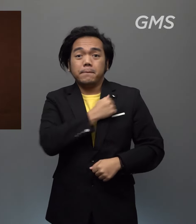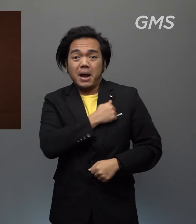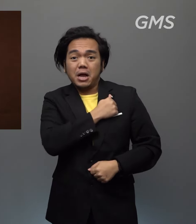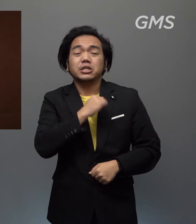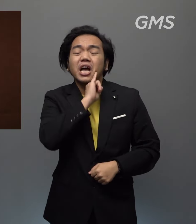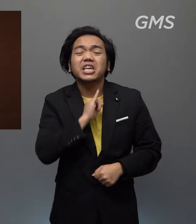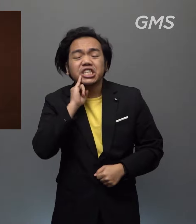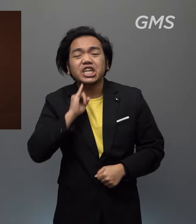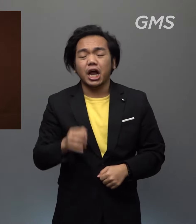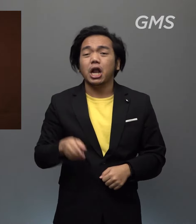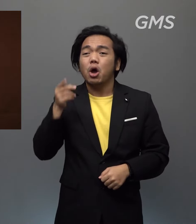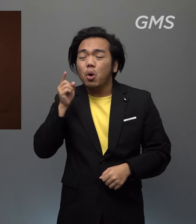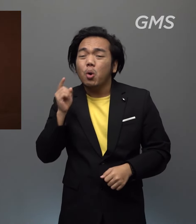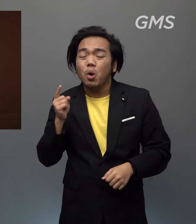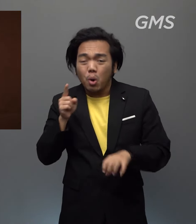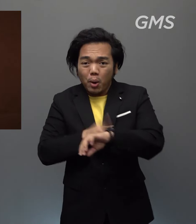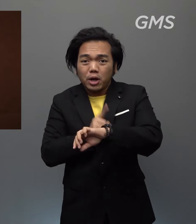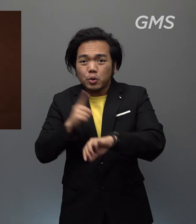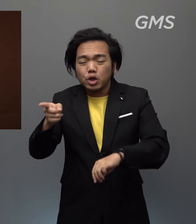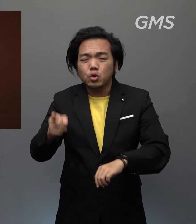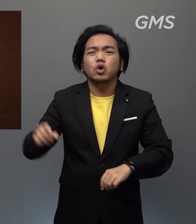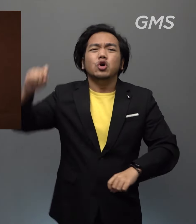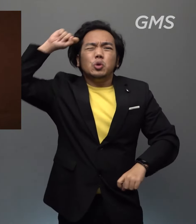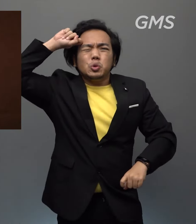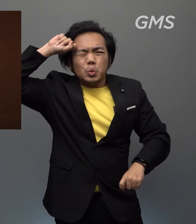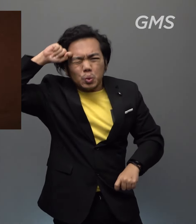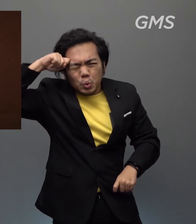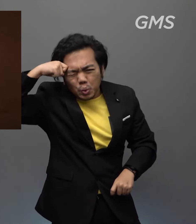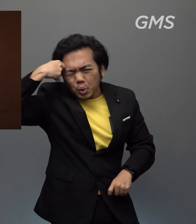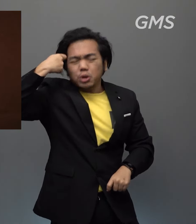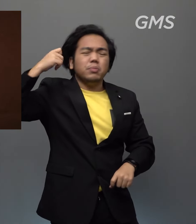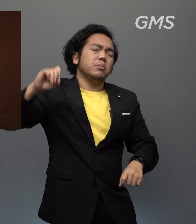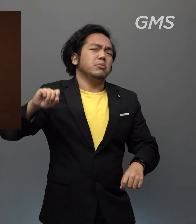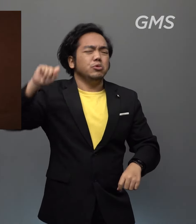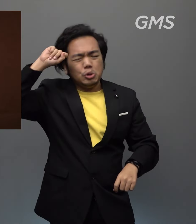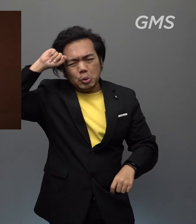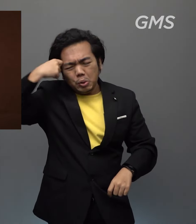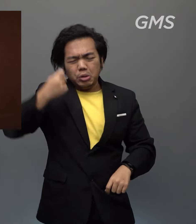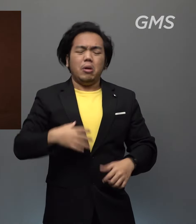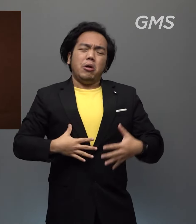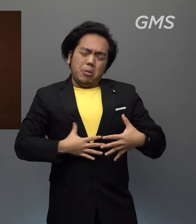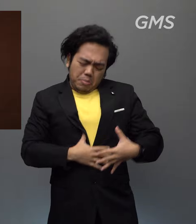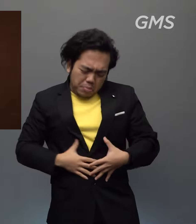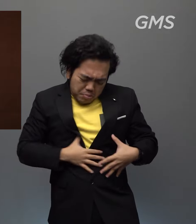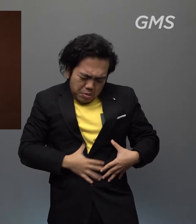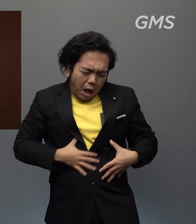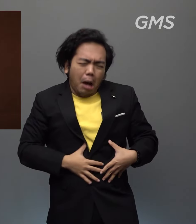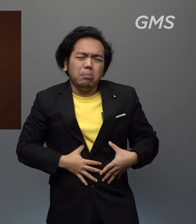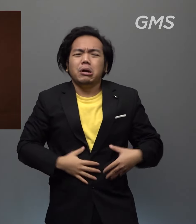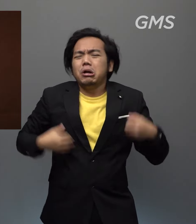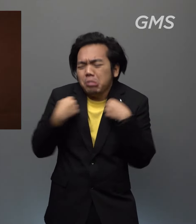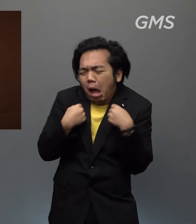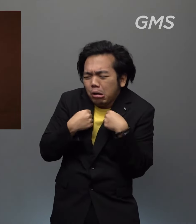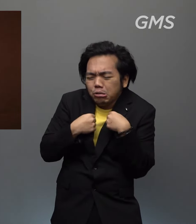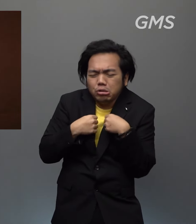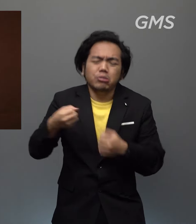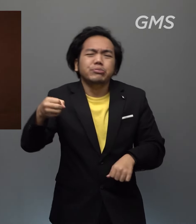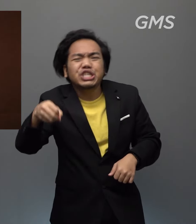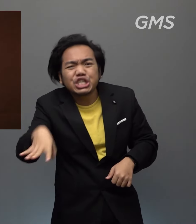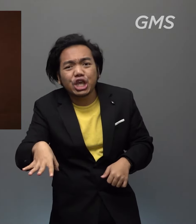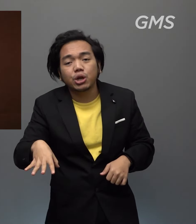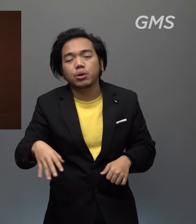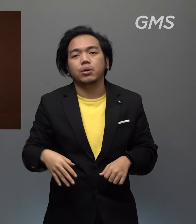keterpurukan. Di dalam pergumulan yang sangat besar. Ketakutan, kelaparan, melarat, dan seterusnya. Tapi